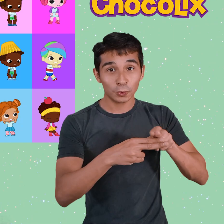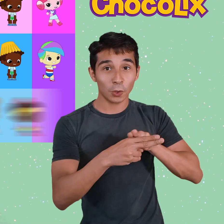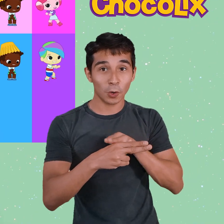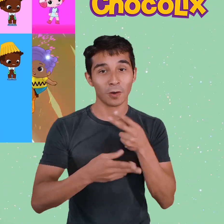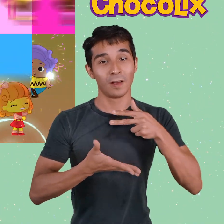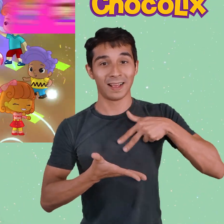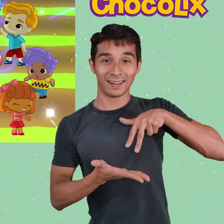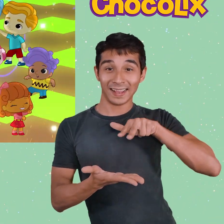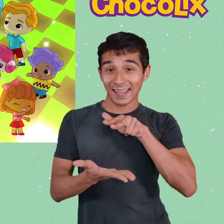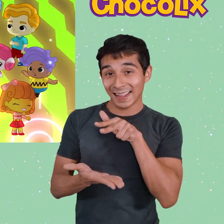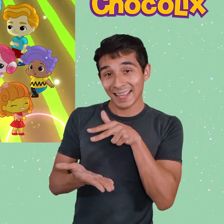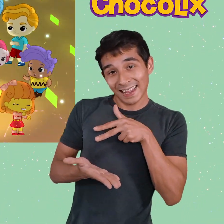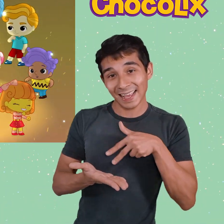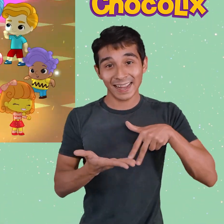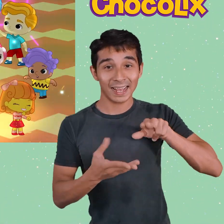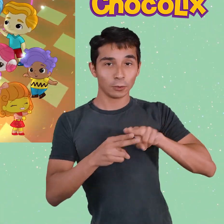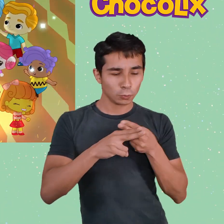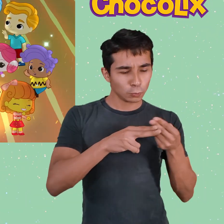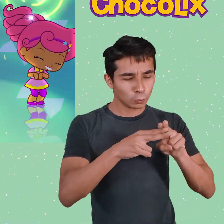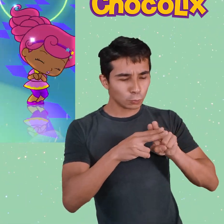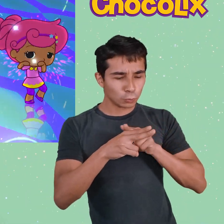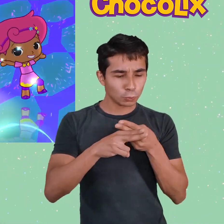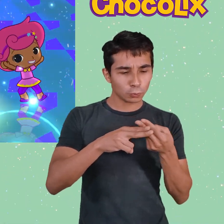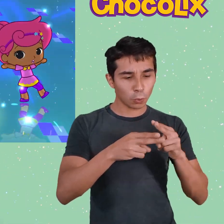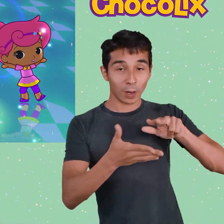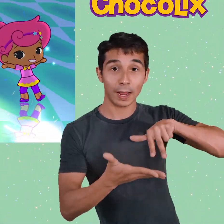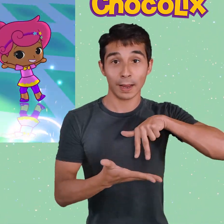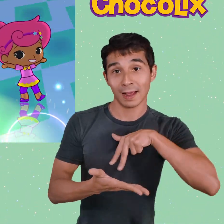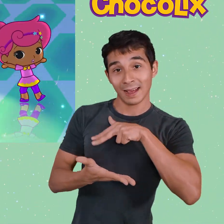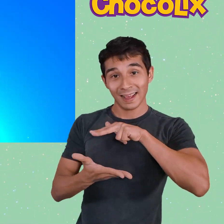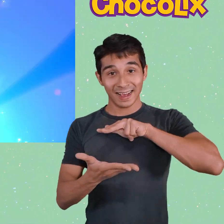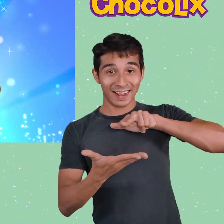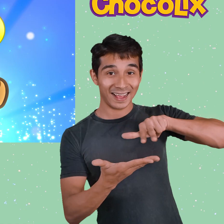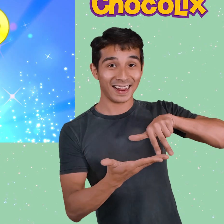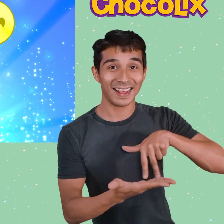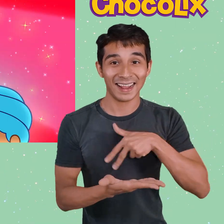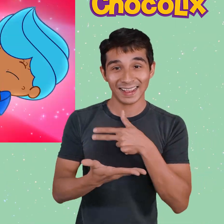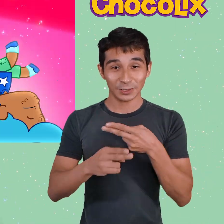Chocolala, choco, choco, choco, choco, choco.